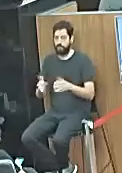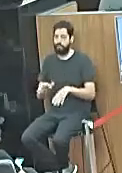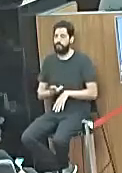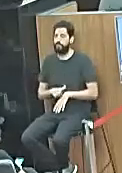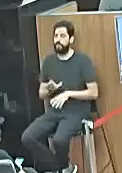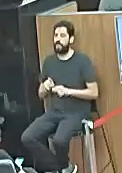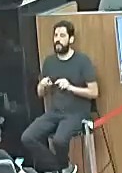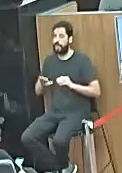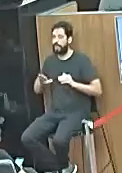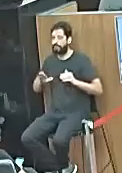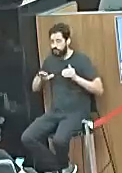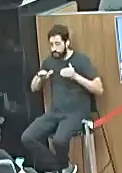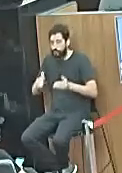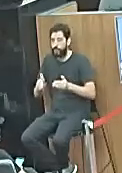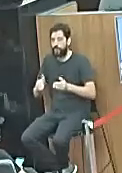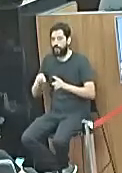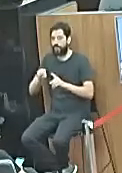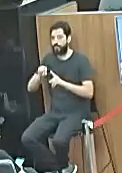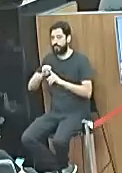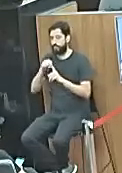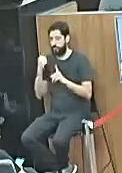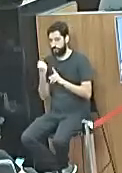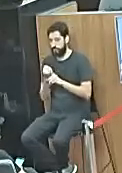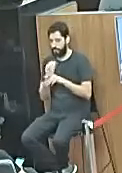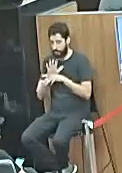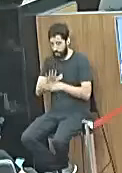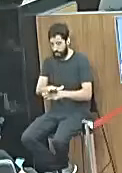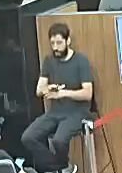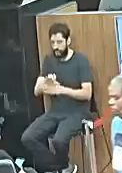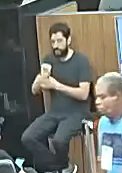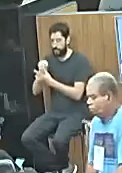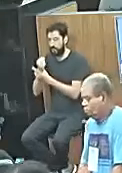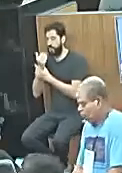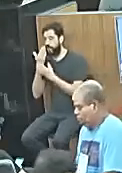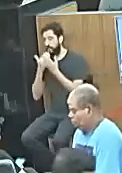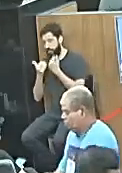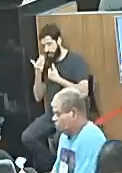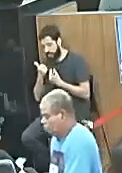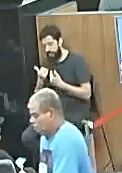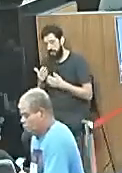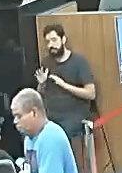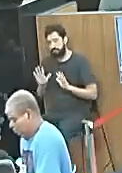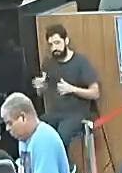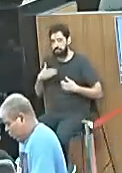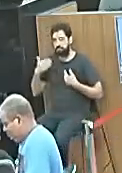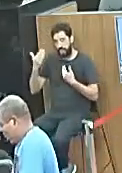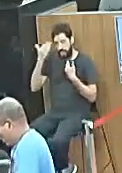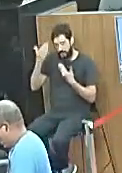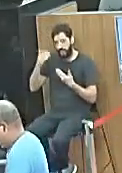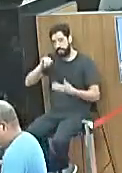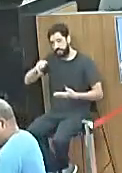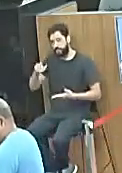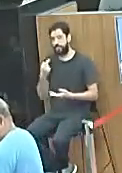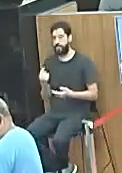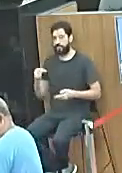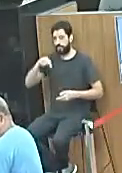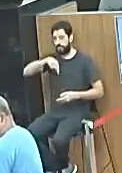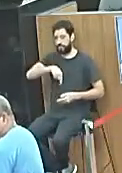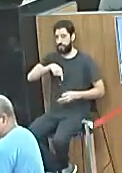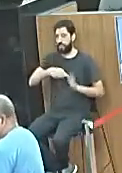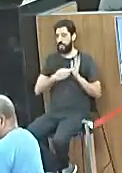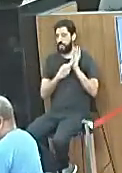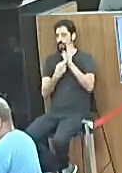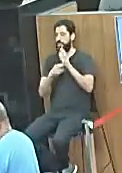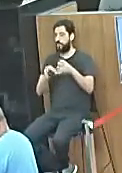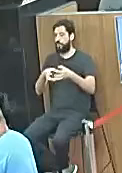especificamente assistência social e segurança alimentar no mais eu agradeço é a oportunidade de representar o grupo